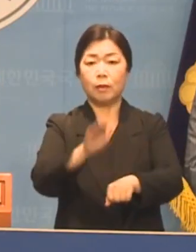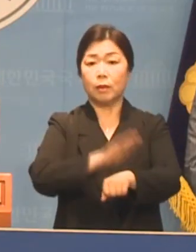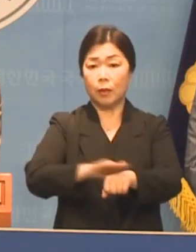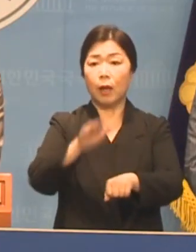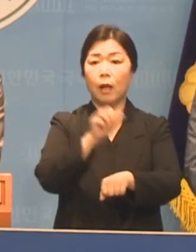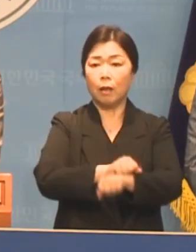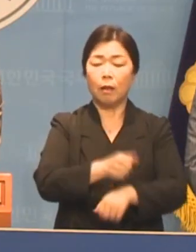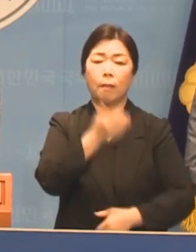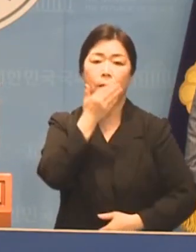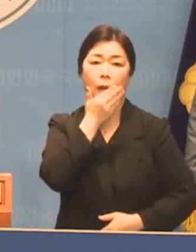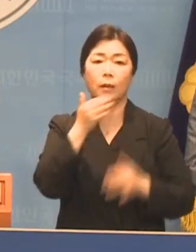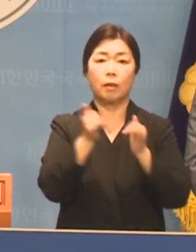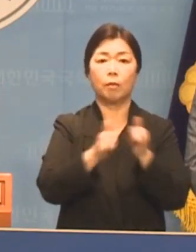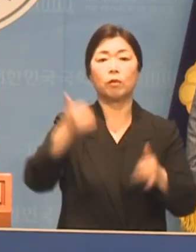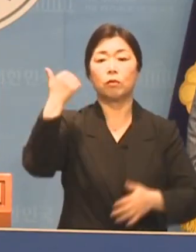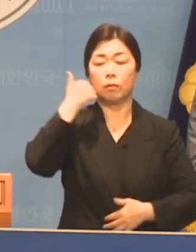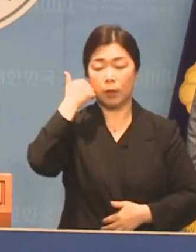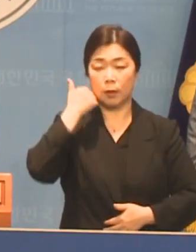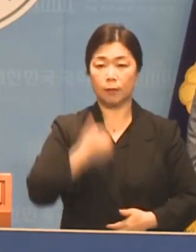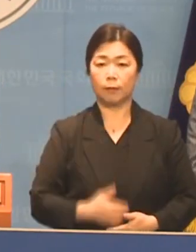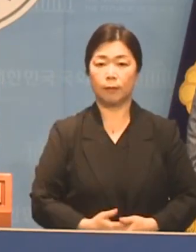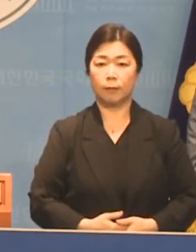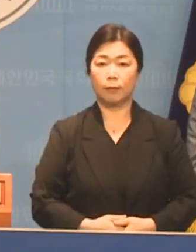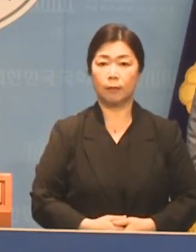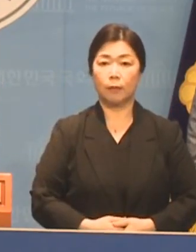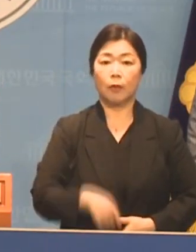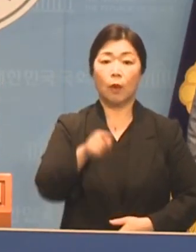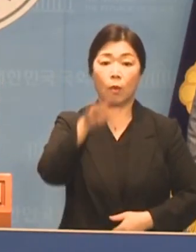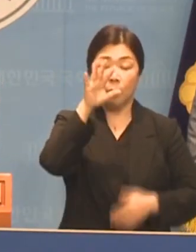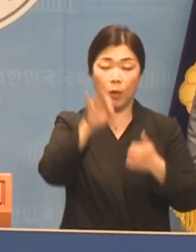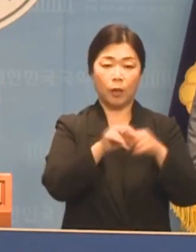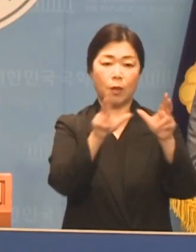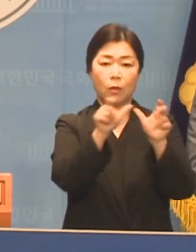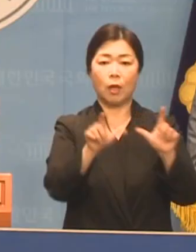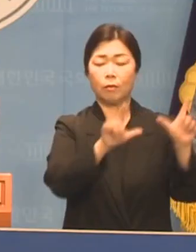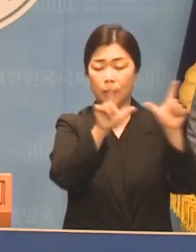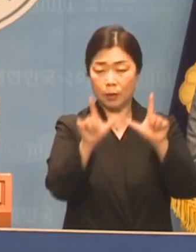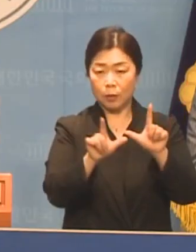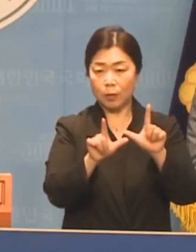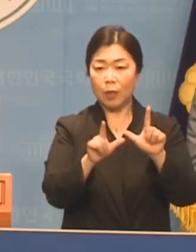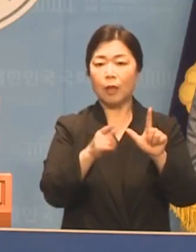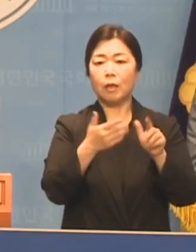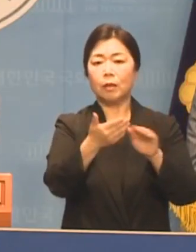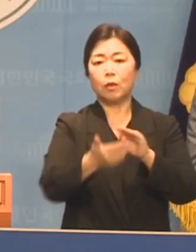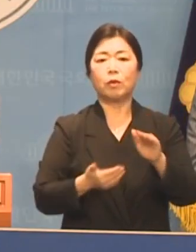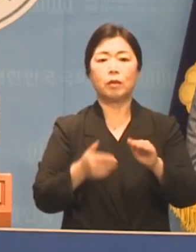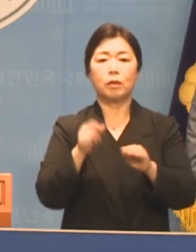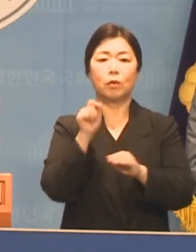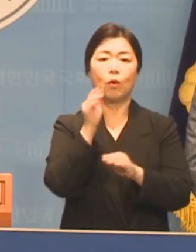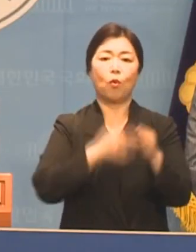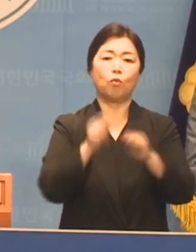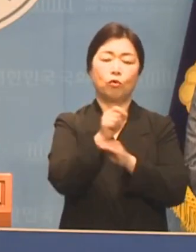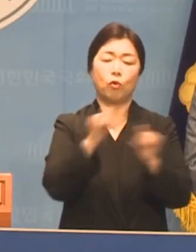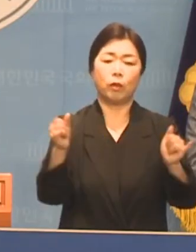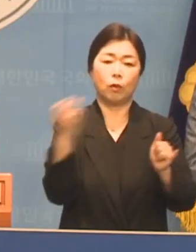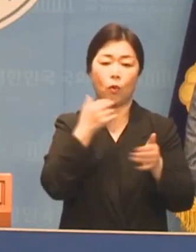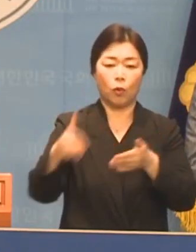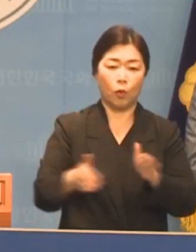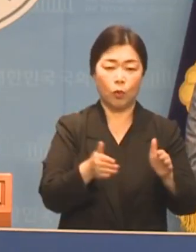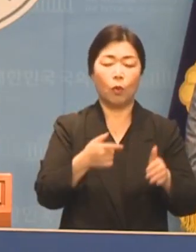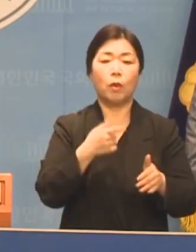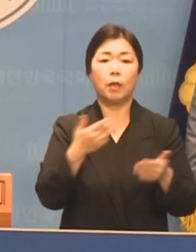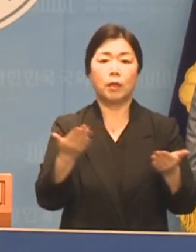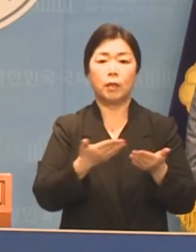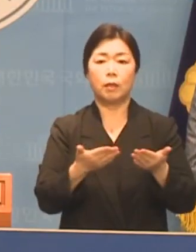과연 누구이겠습니까? 아마 그런 부분에서 우리 성남시 전직 공무원들과 경기도 출신의 전직